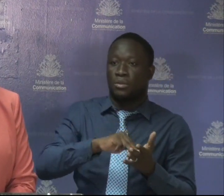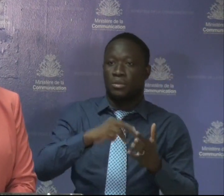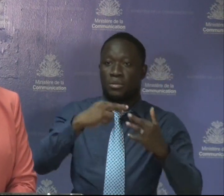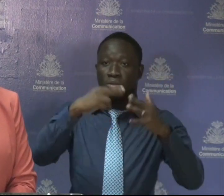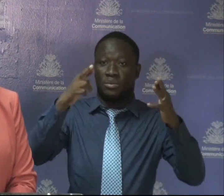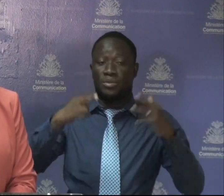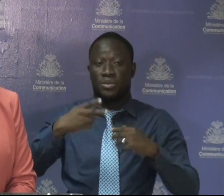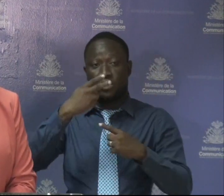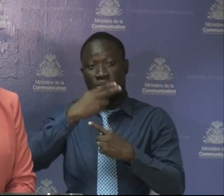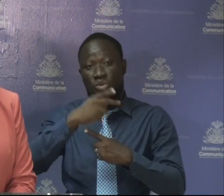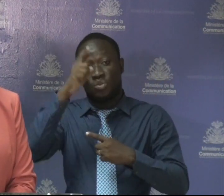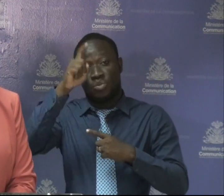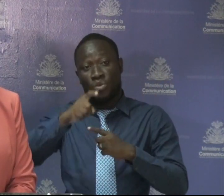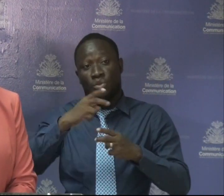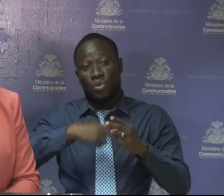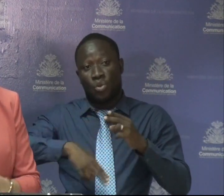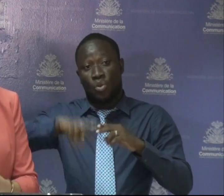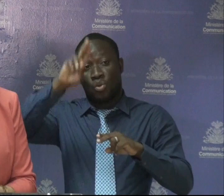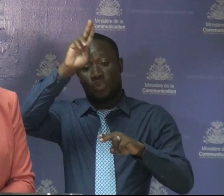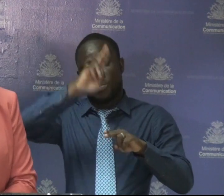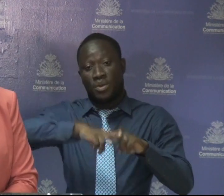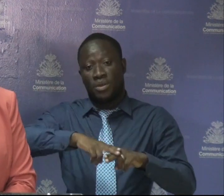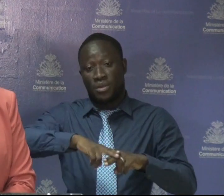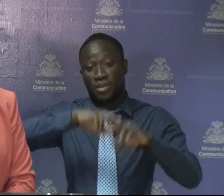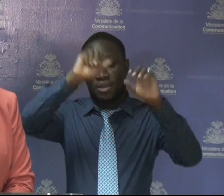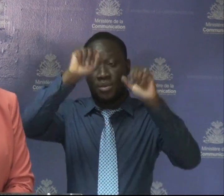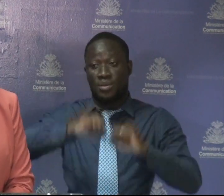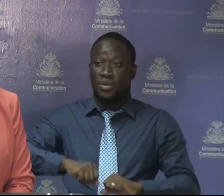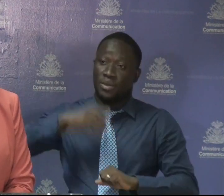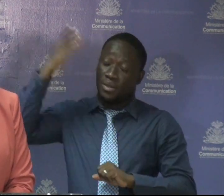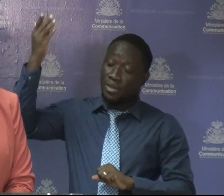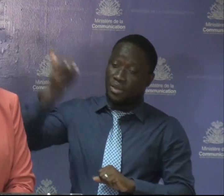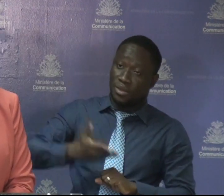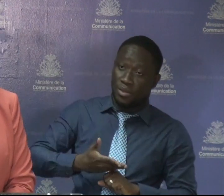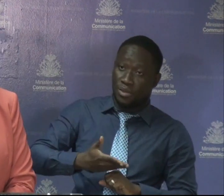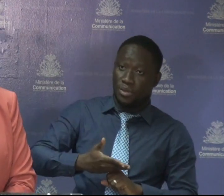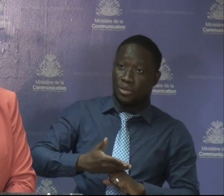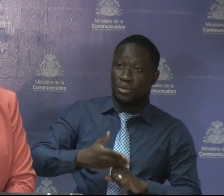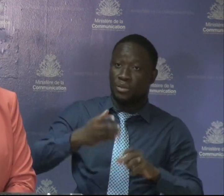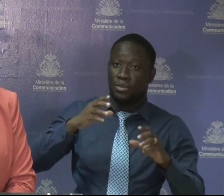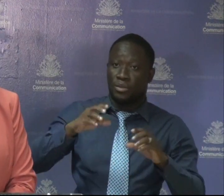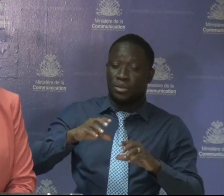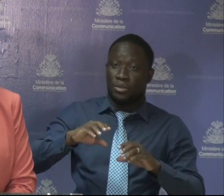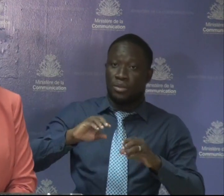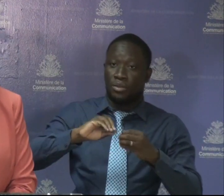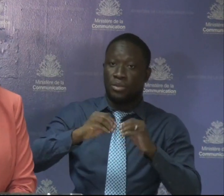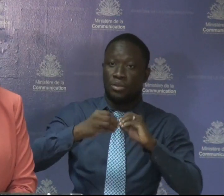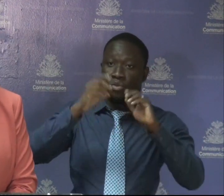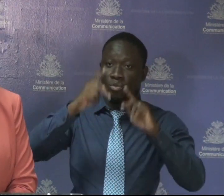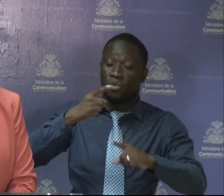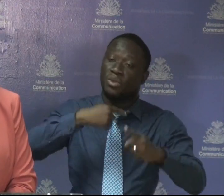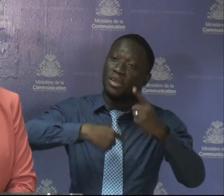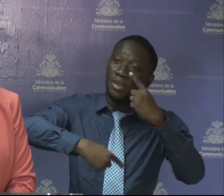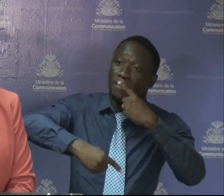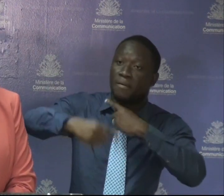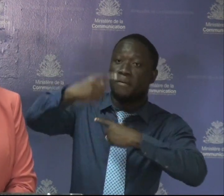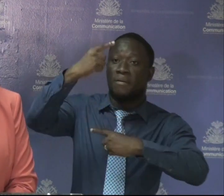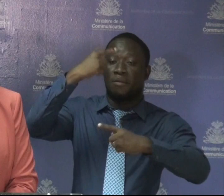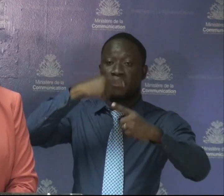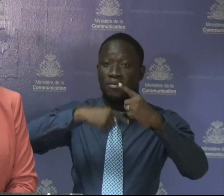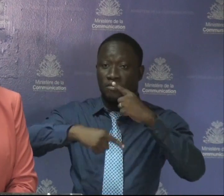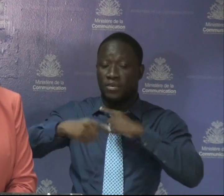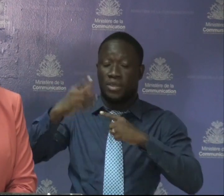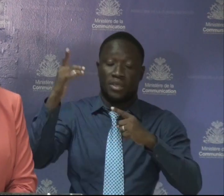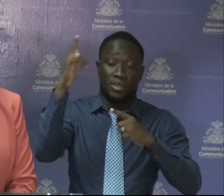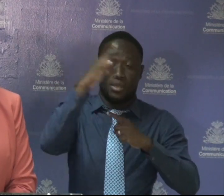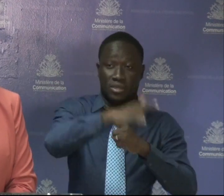réalité, il faut que nous augmenter capacité d'accueil, non. Augmenter quantité de monde qui est capable d'investir dans le secteur touristique. Là. Parce